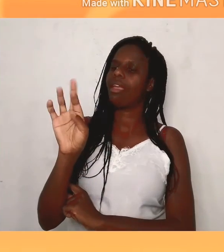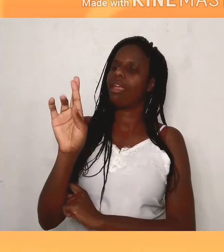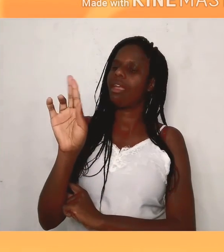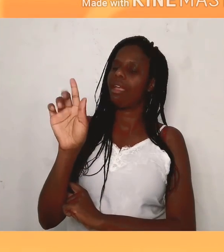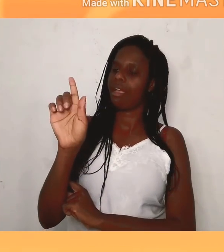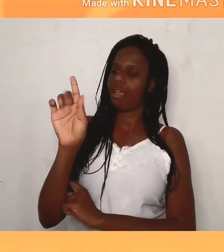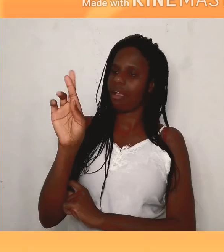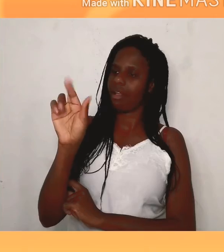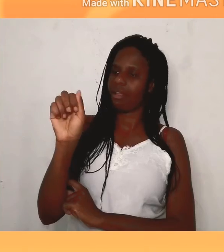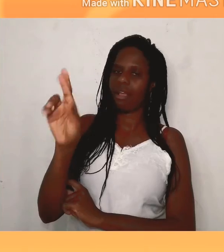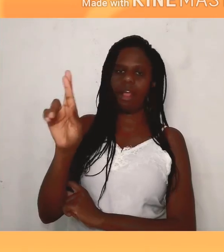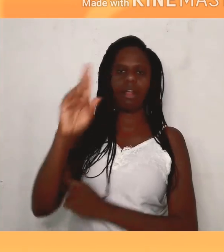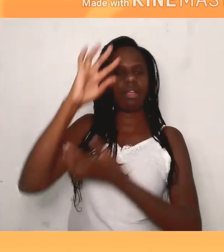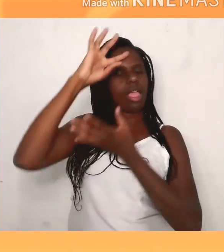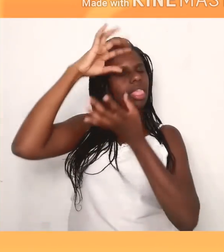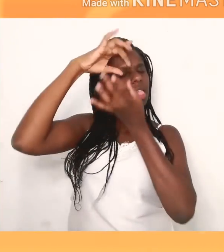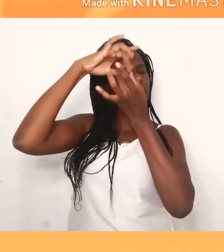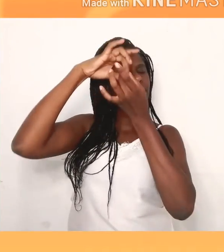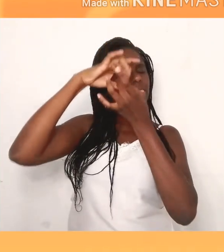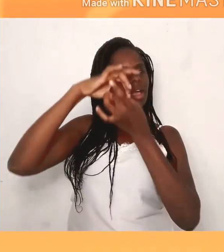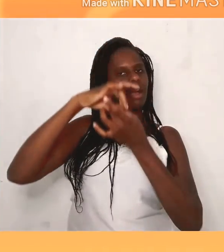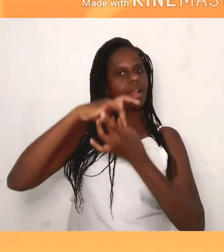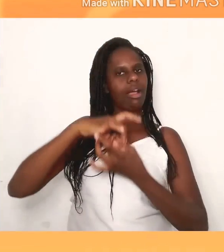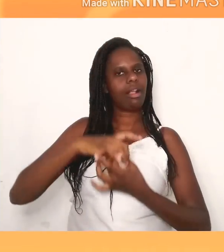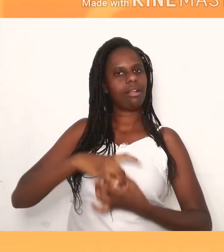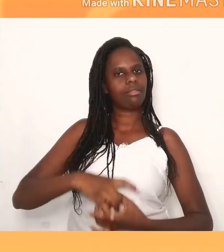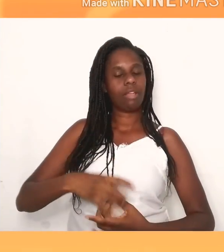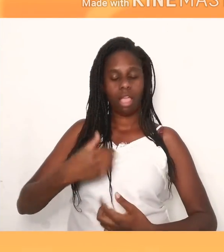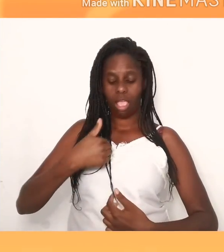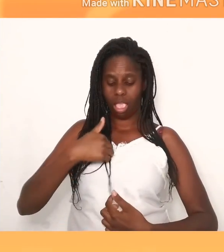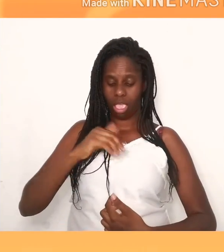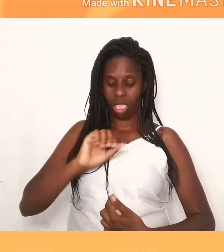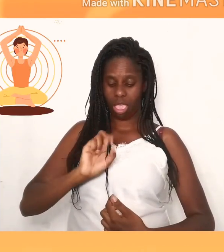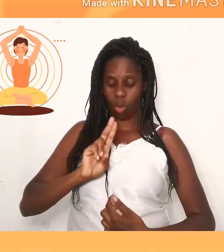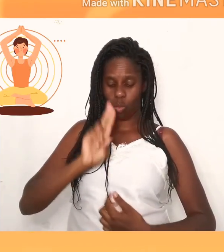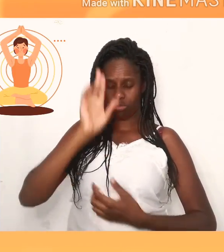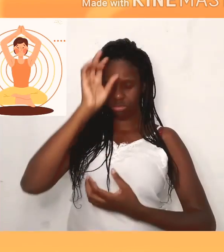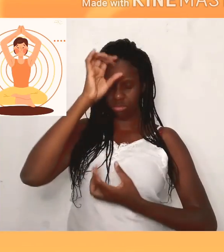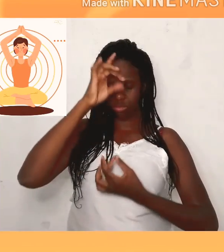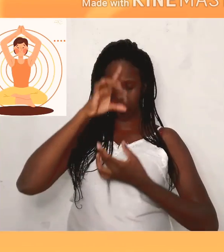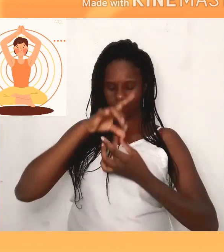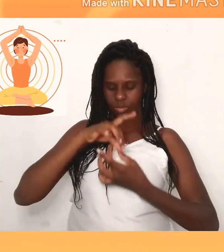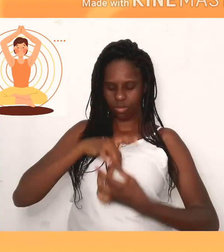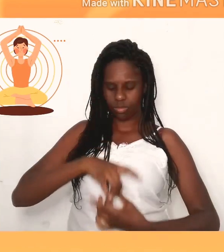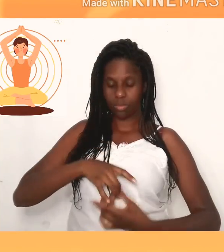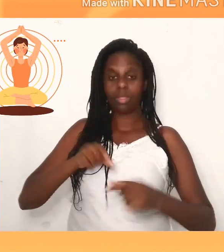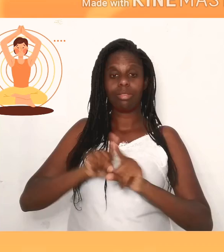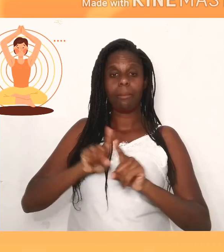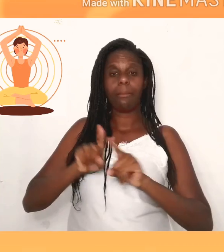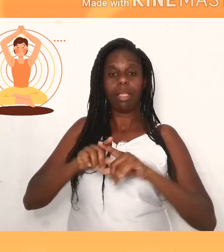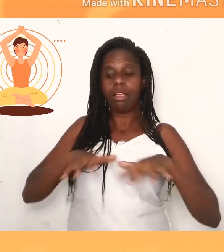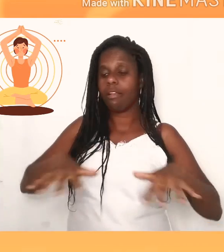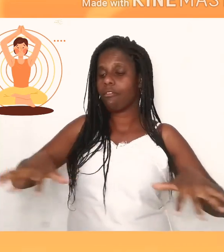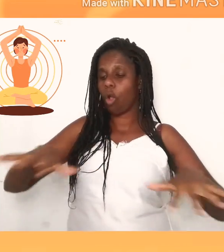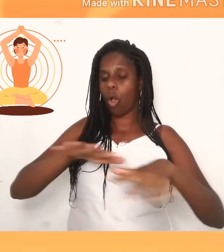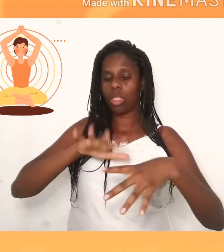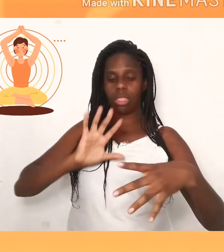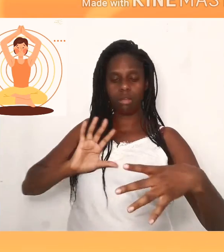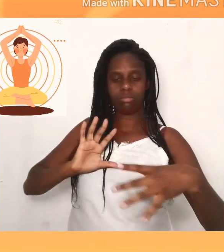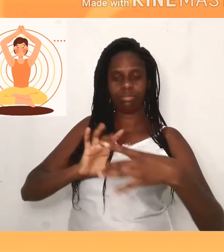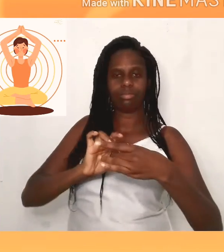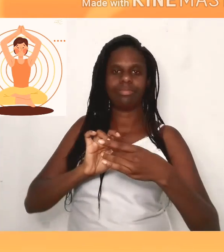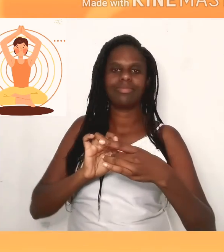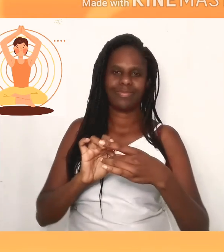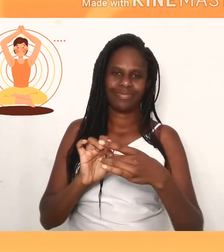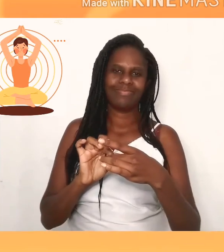integrar você ao seu próprio ser e integrar você ao universo à sua volta. Então, ele